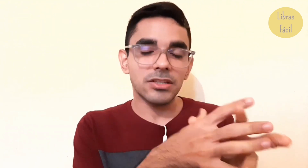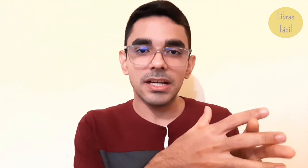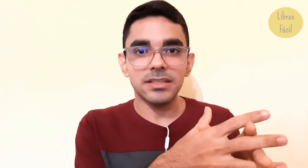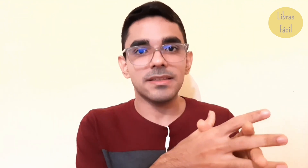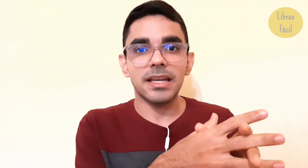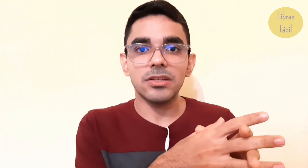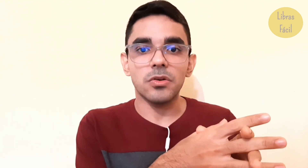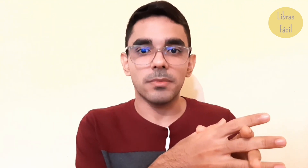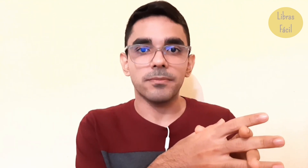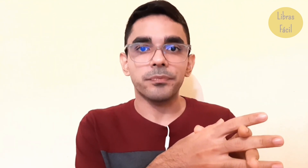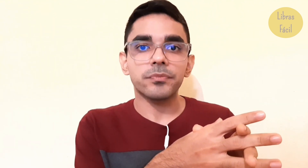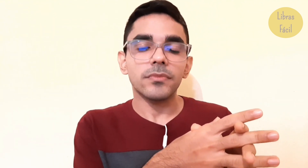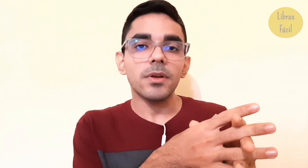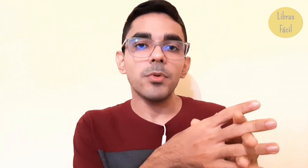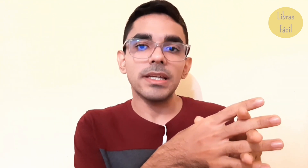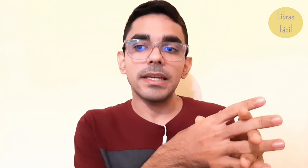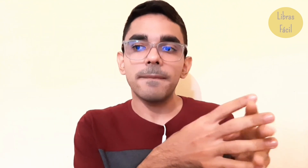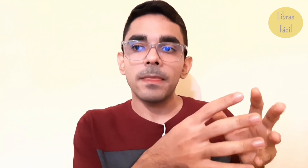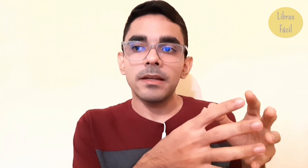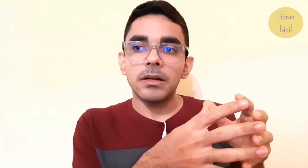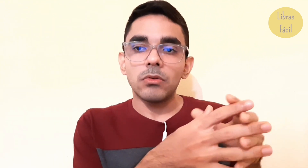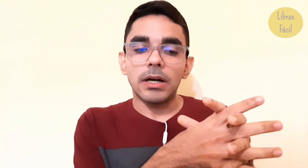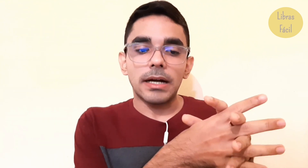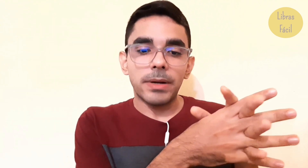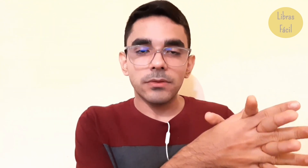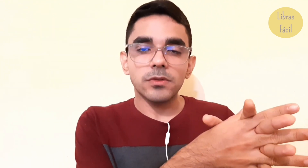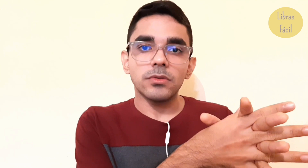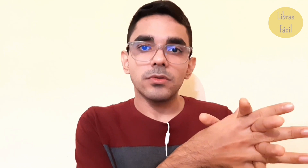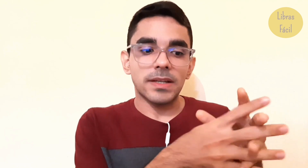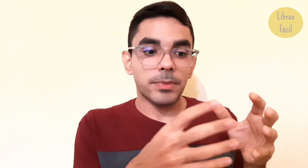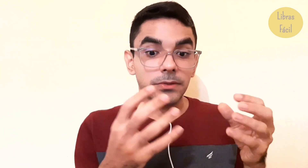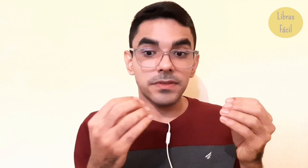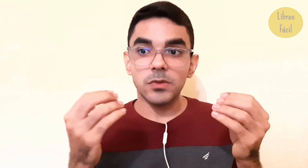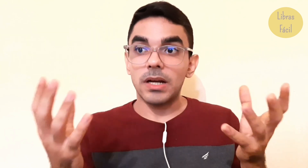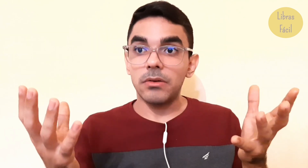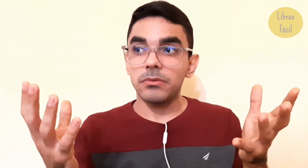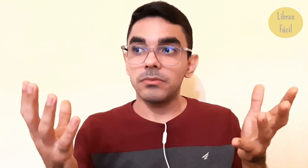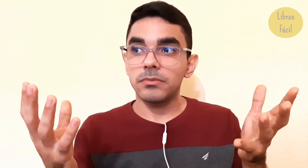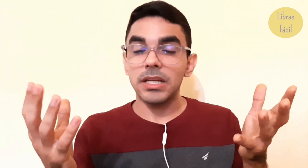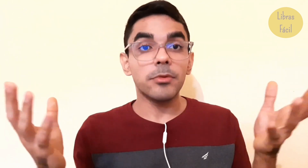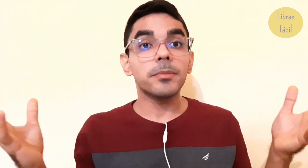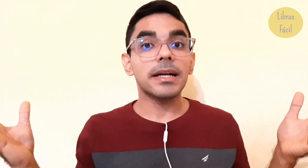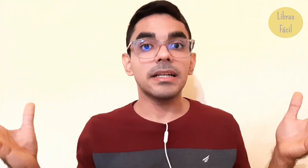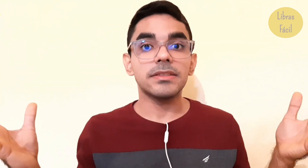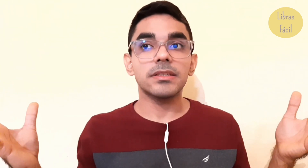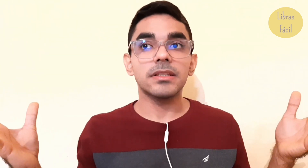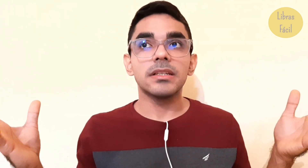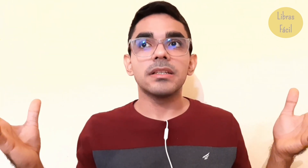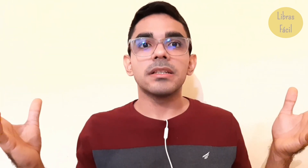praticantes daquele idioma. Porque para os surdos, o aspecto visual ele é muito marcante, porque